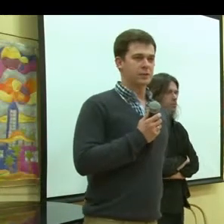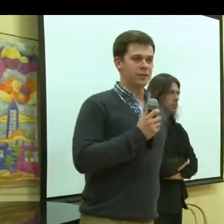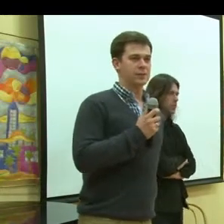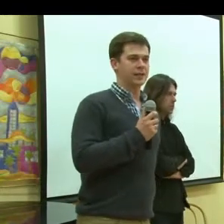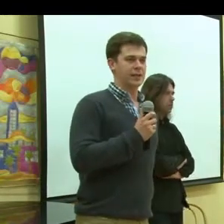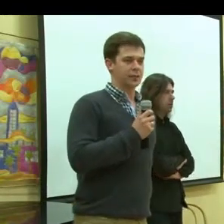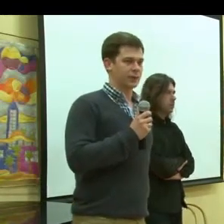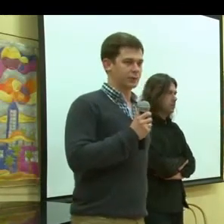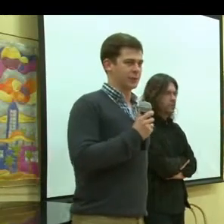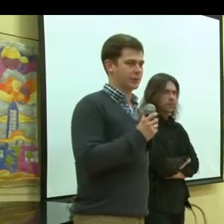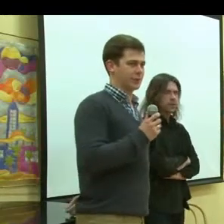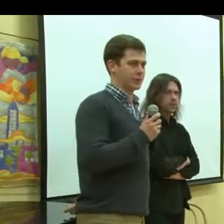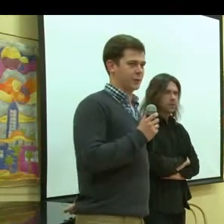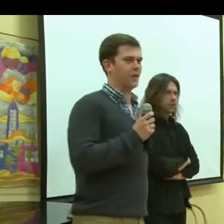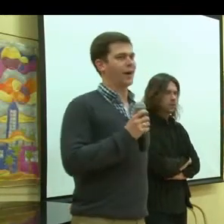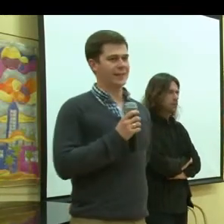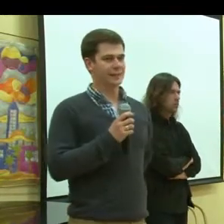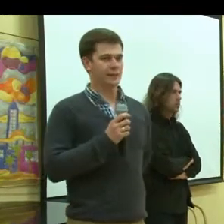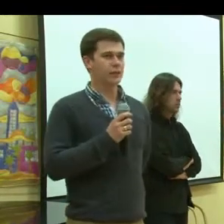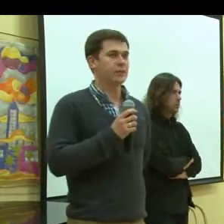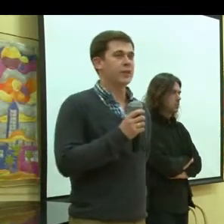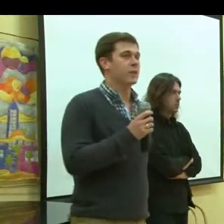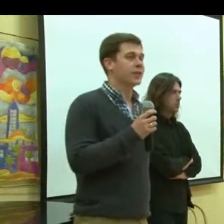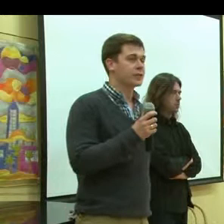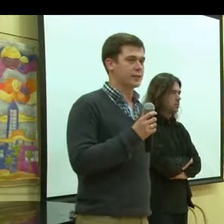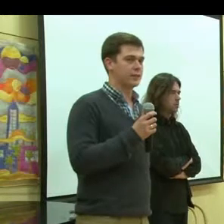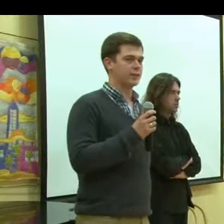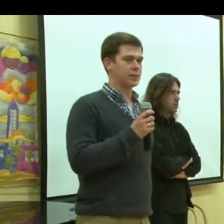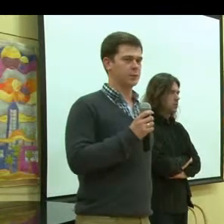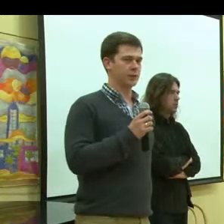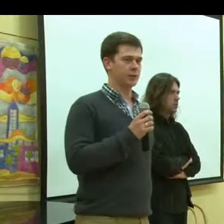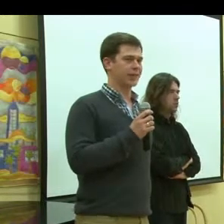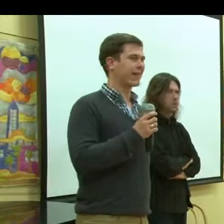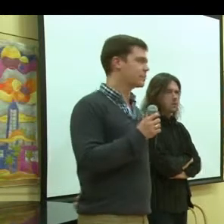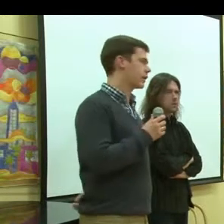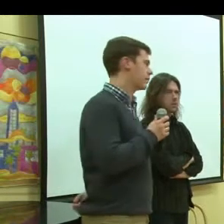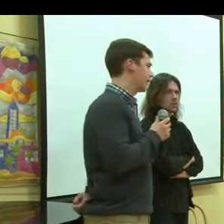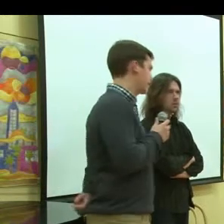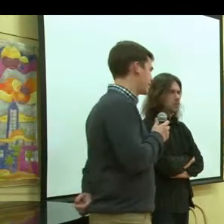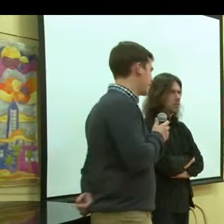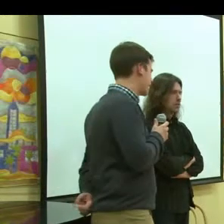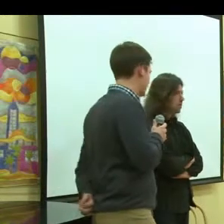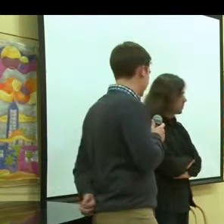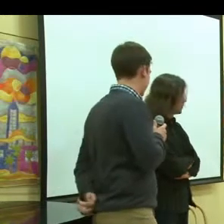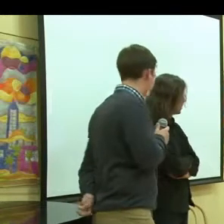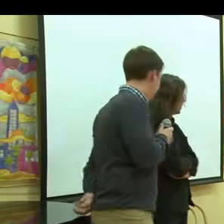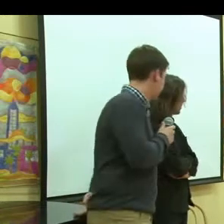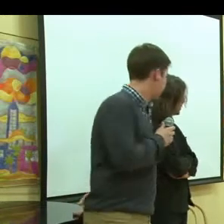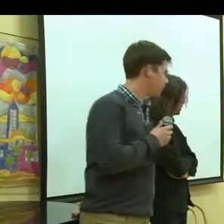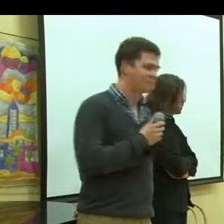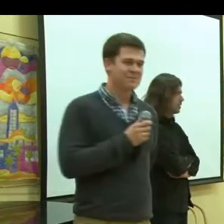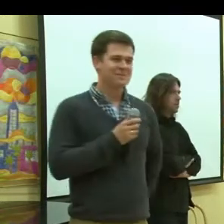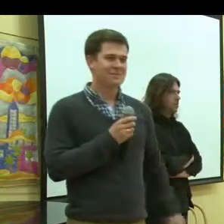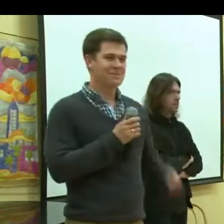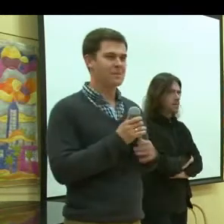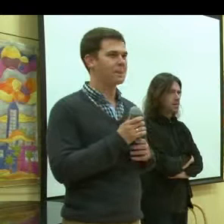mojej koleżance mówiłem, że będę na spotkaniu tutaj dzisiaj o Argentynie i ona powiedziała, koniecznie zapytaj, w jaki sposób wygląda najlepsza herbata, jaka jest najlepsza herbata, jaką Państwo